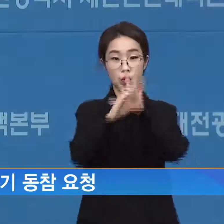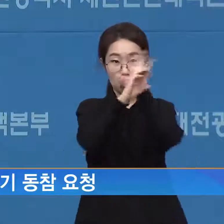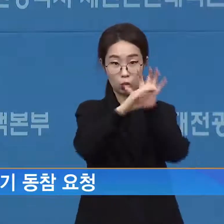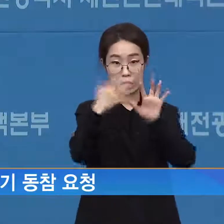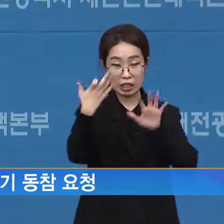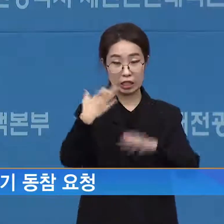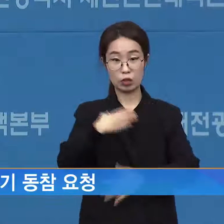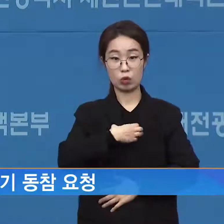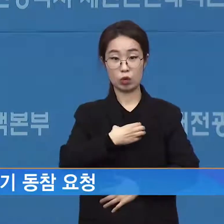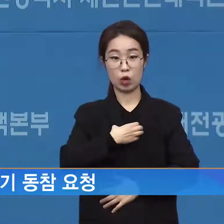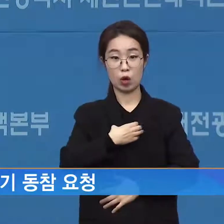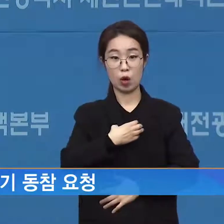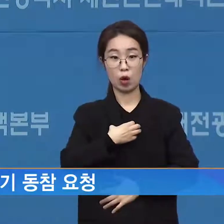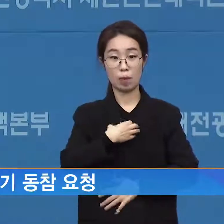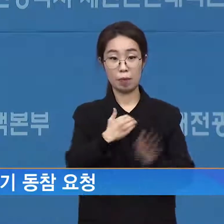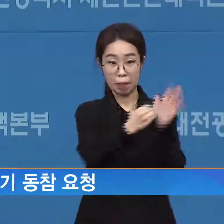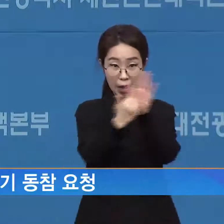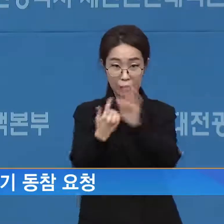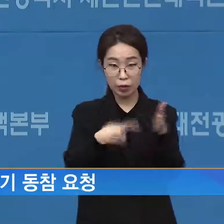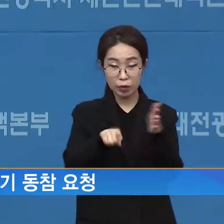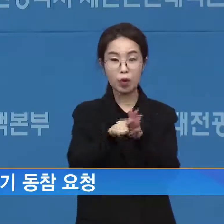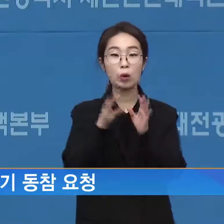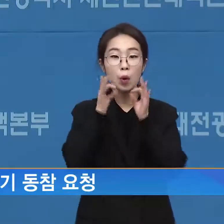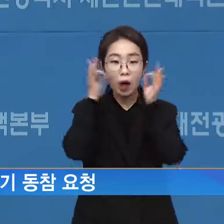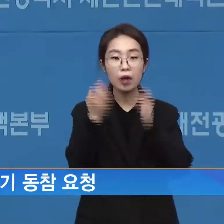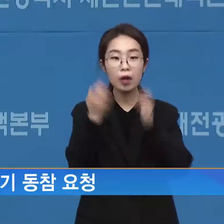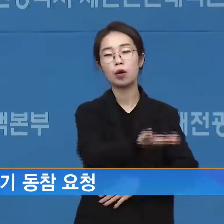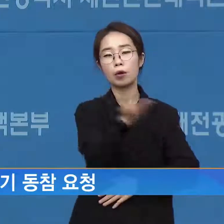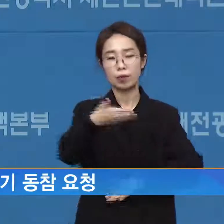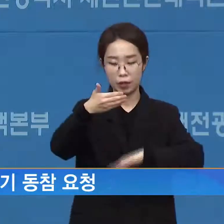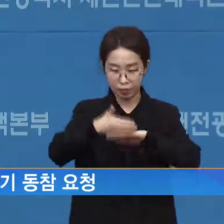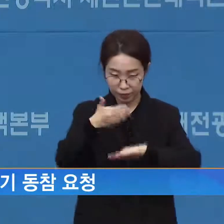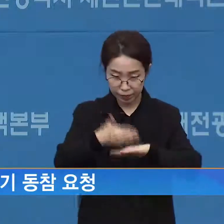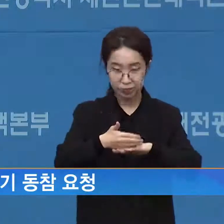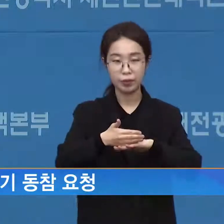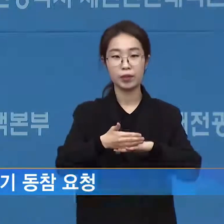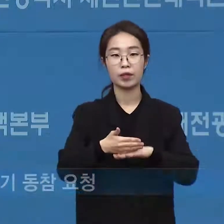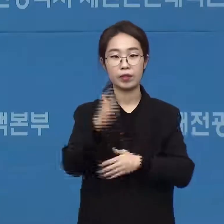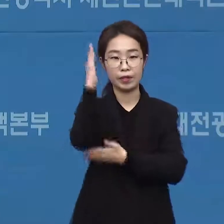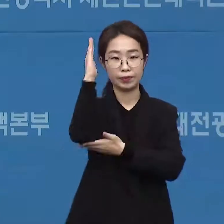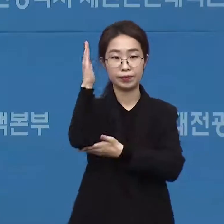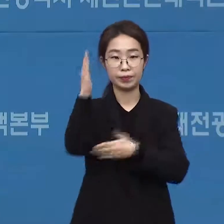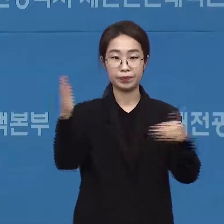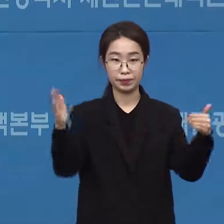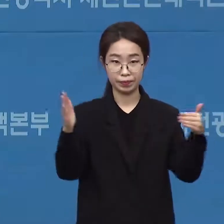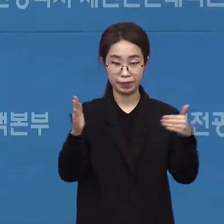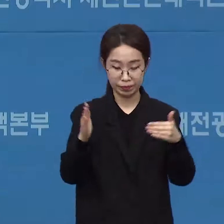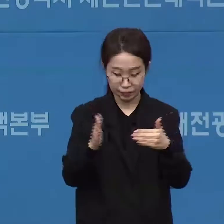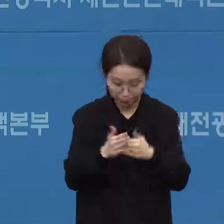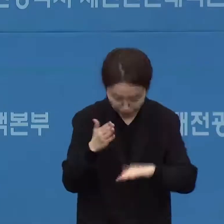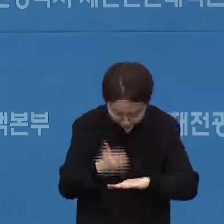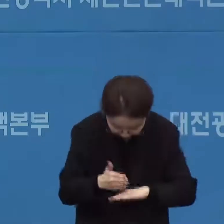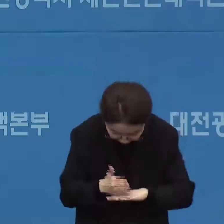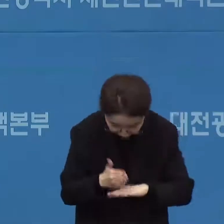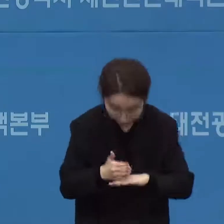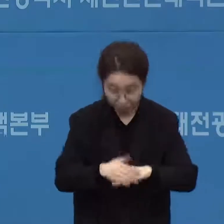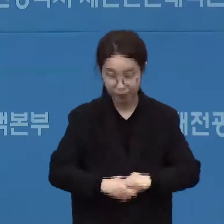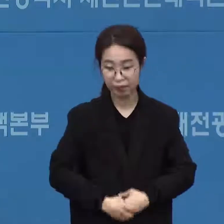위기에 대응한 시민 모두에게 다시 한번 감사해드리면서 브리핑을 마치도록 하겠습니다. 감사합니다.